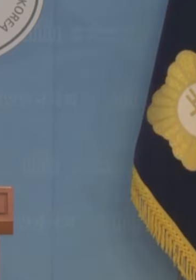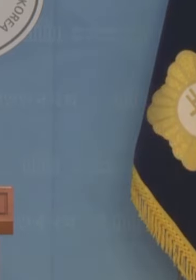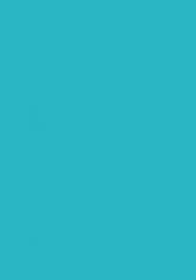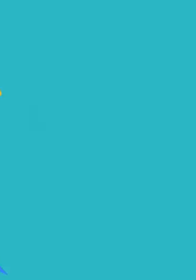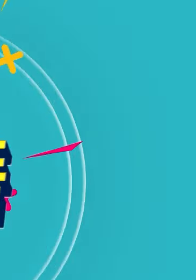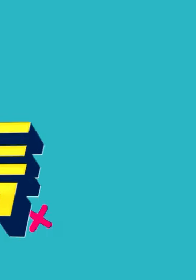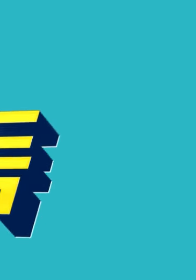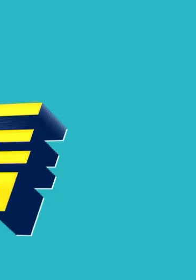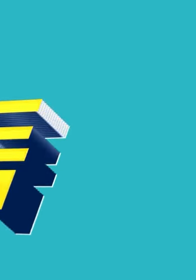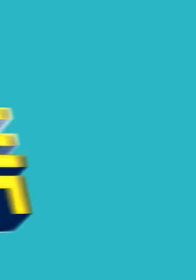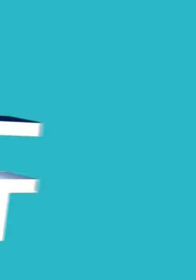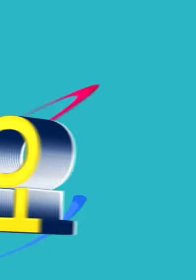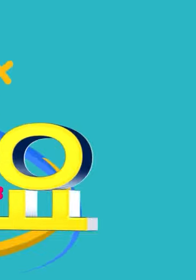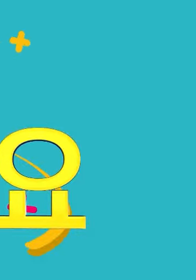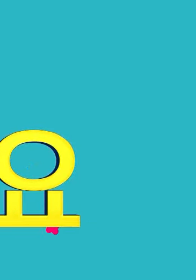m